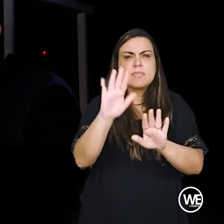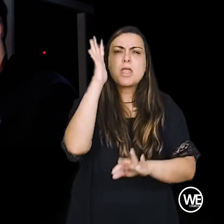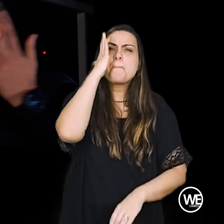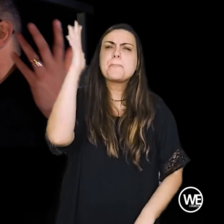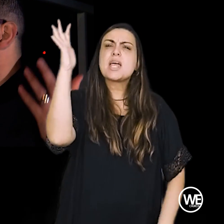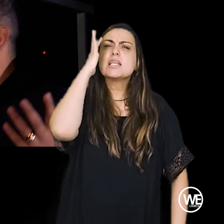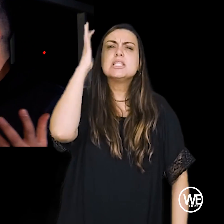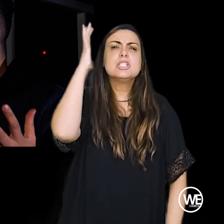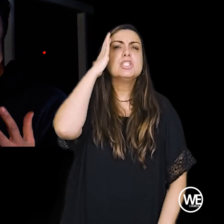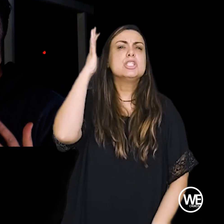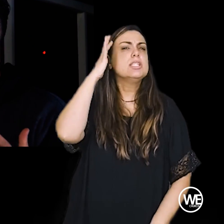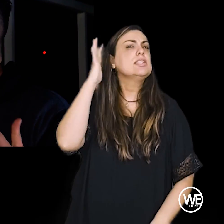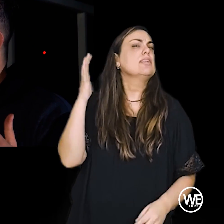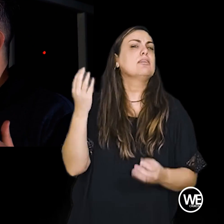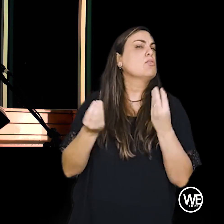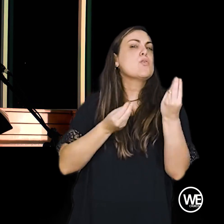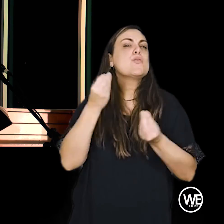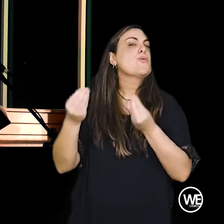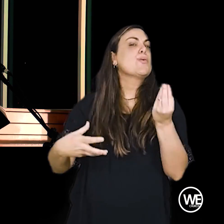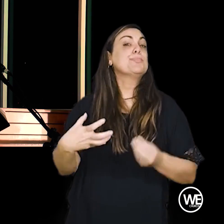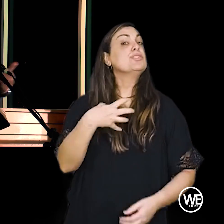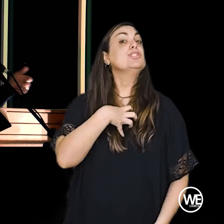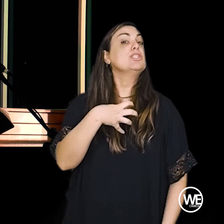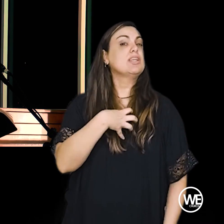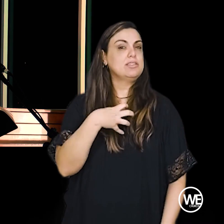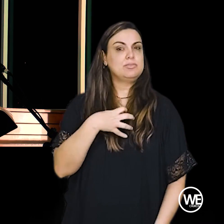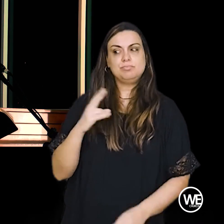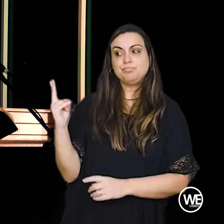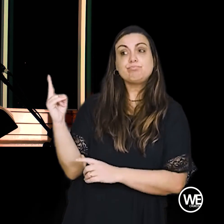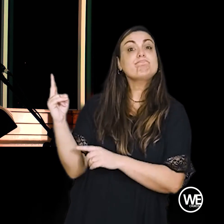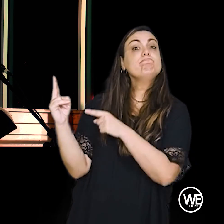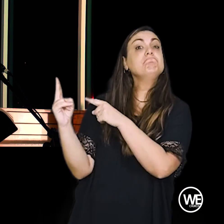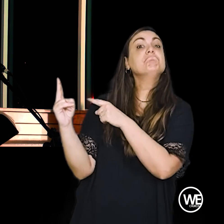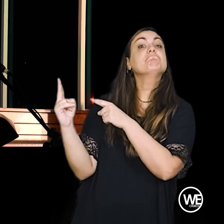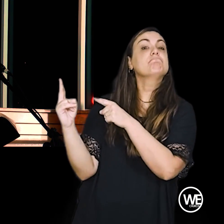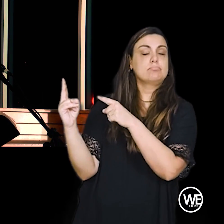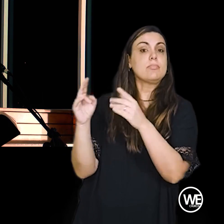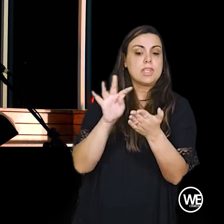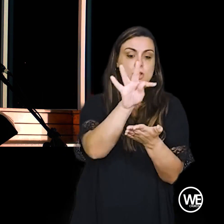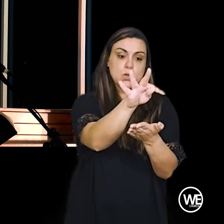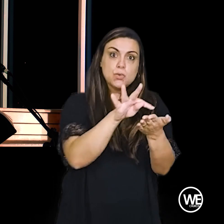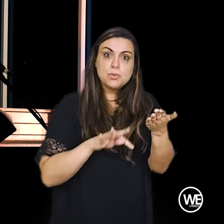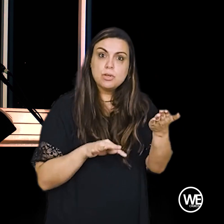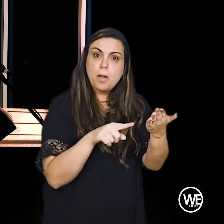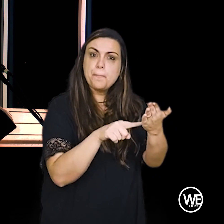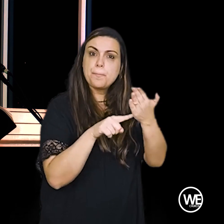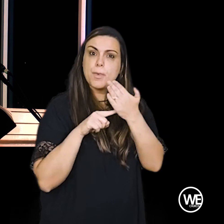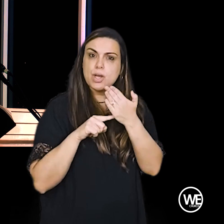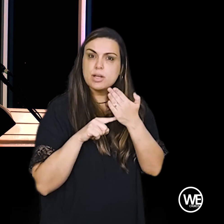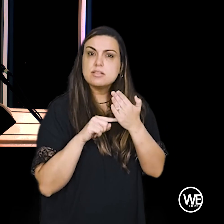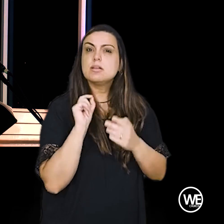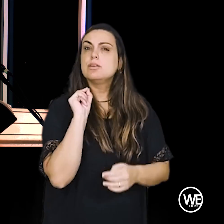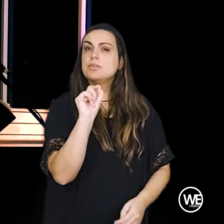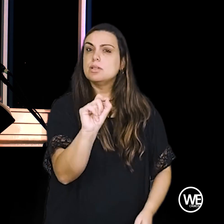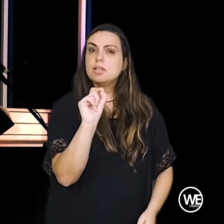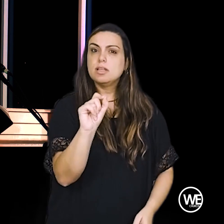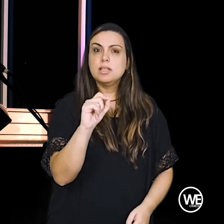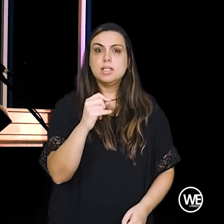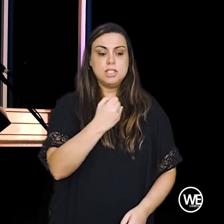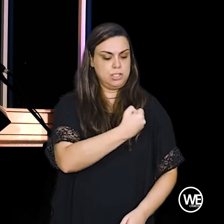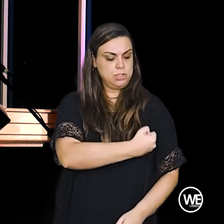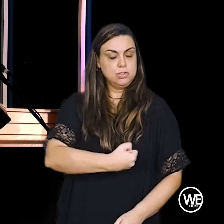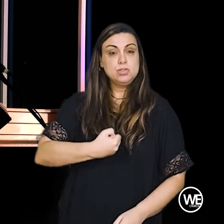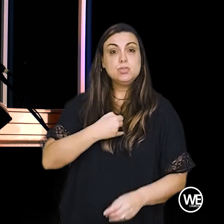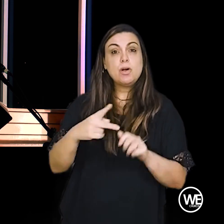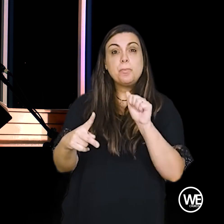imaginar diversos diálogos que porventura eles tiveram naquele momento. Mas o texto vai dizer que João